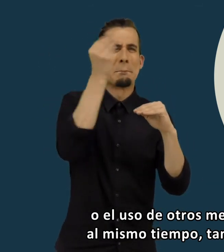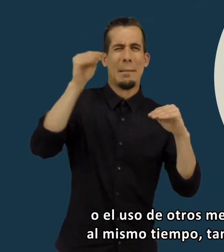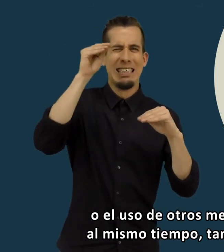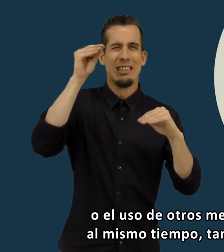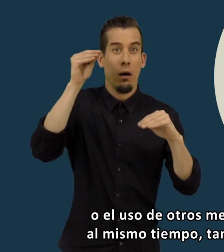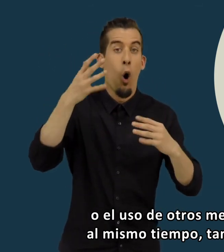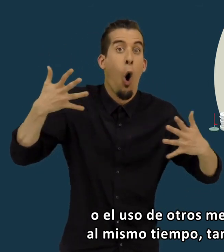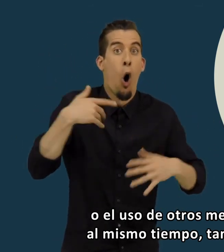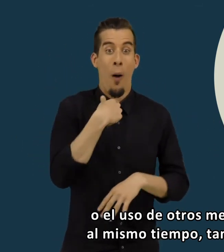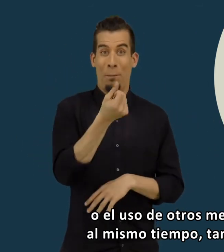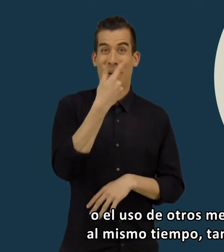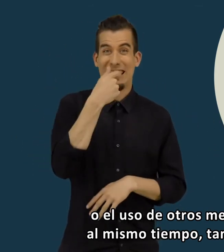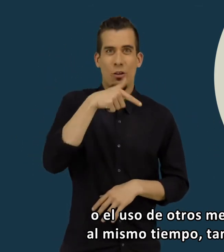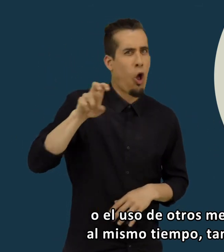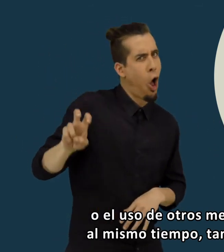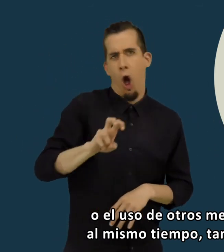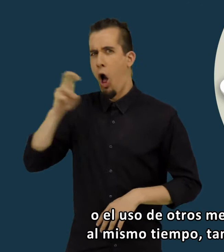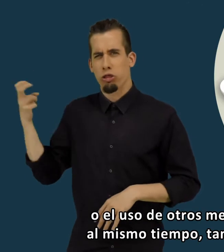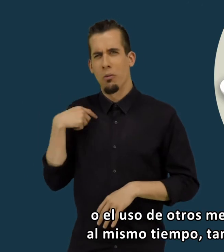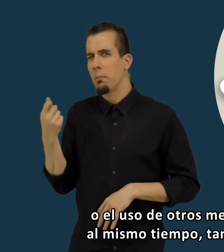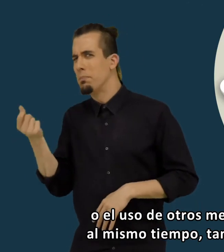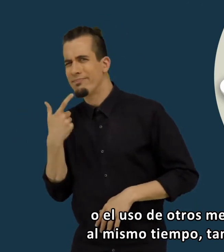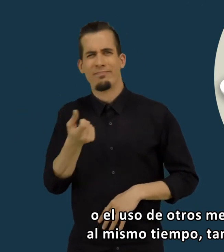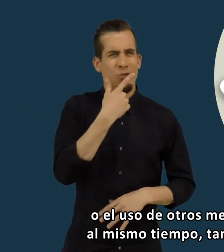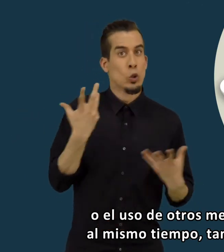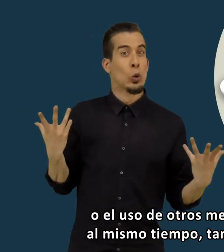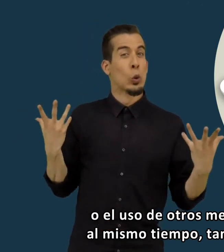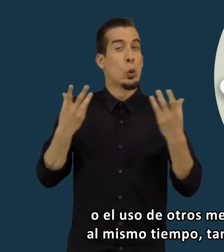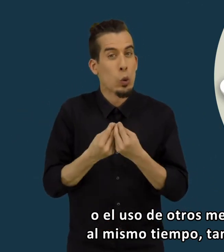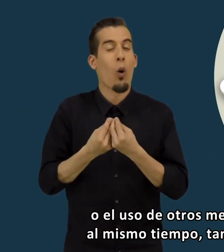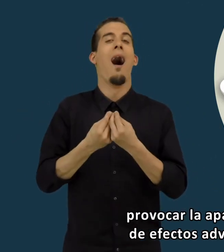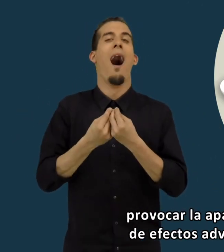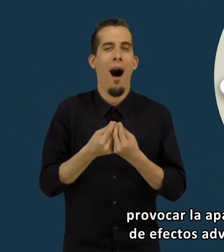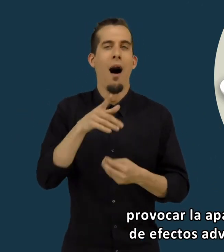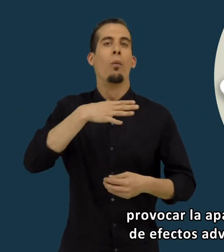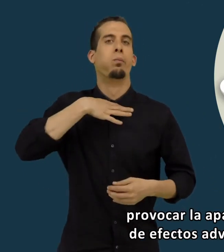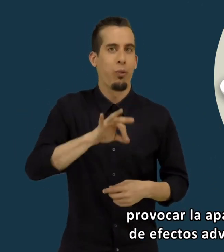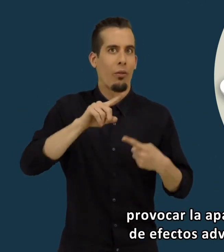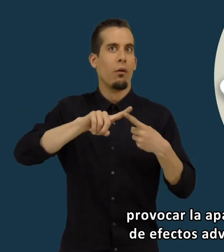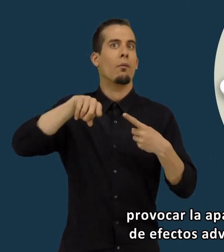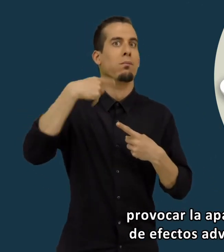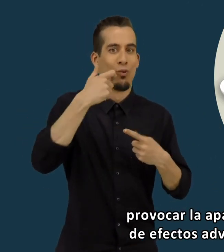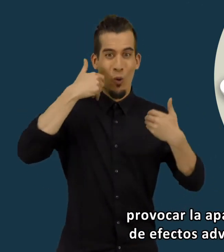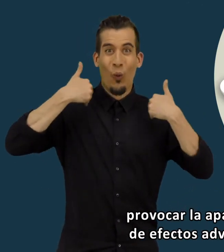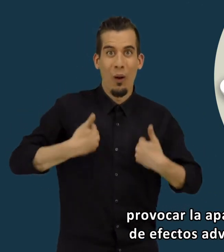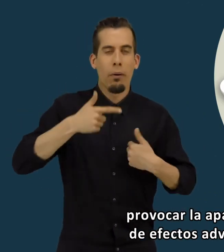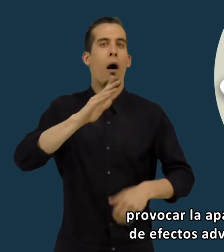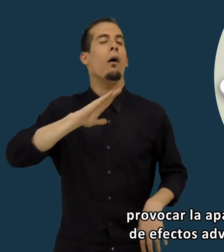o el uso de otros medicamentos al mismo tiempo también puede provocar la aparición de efectos